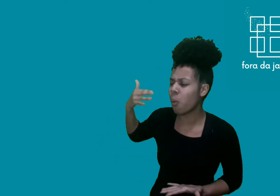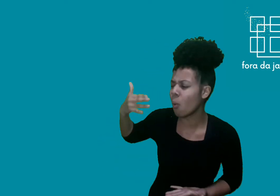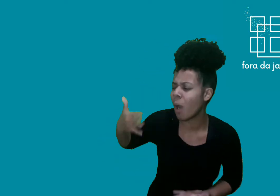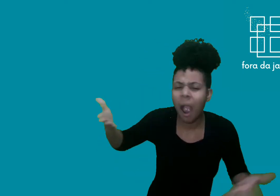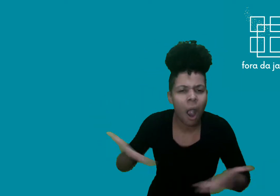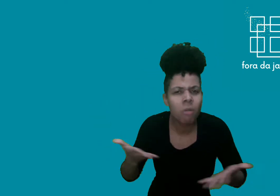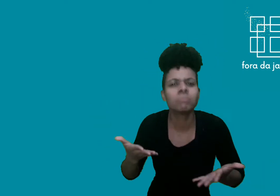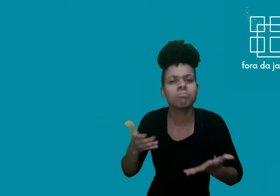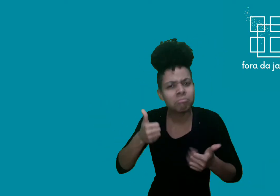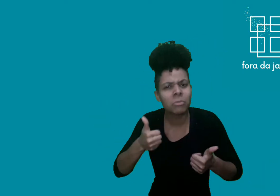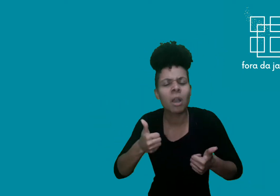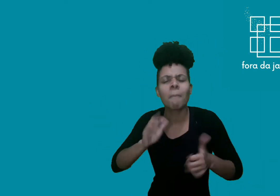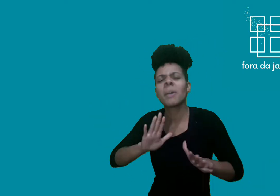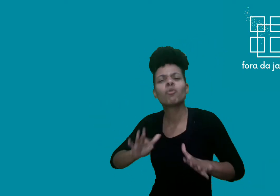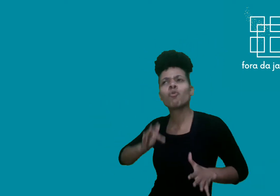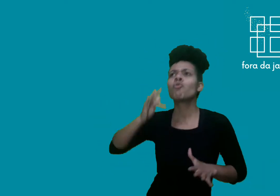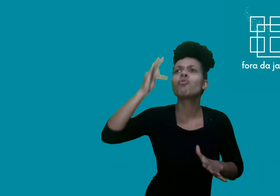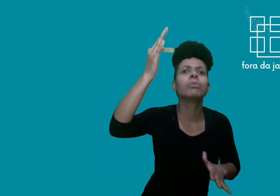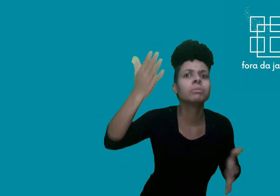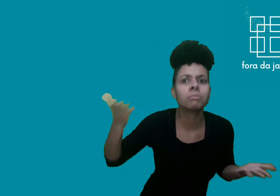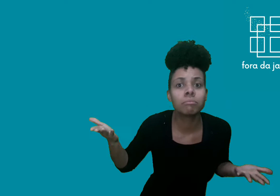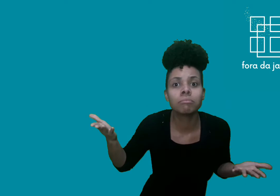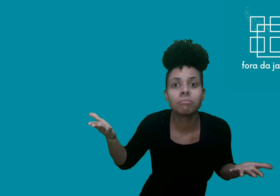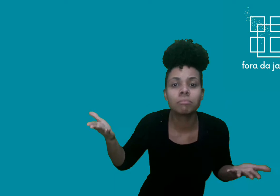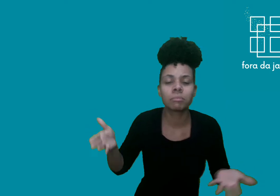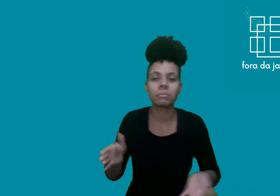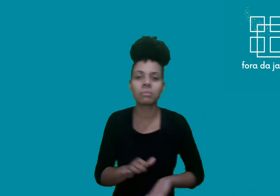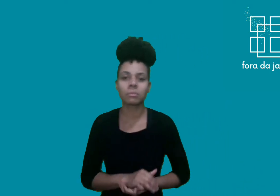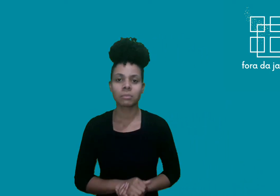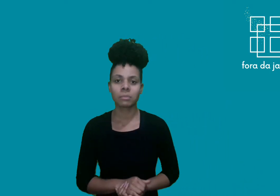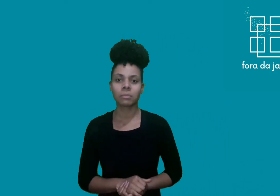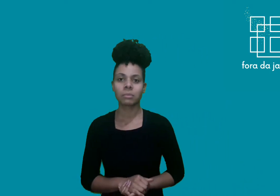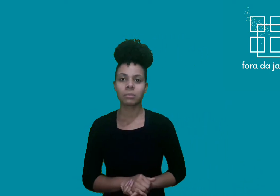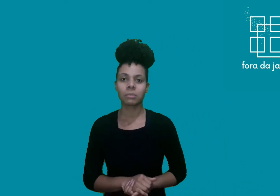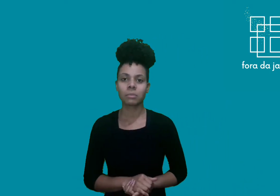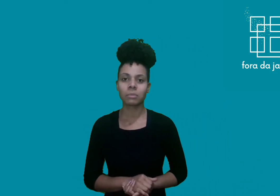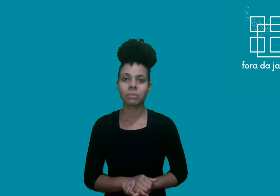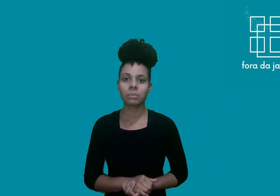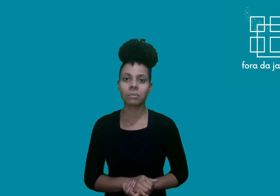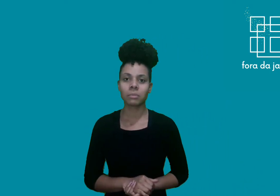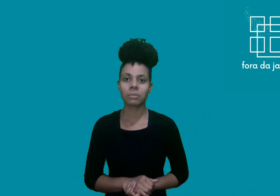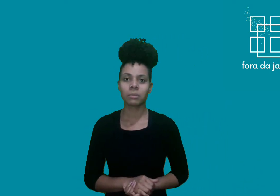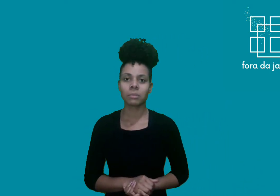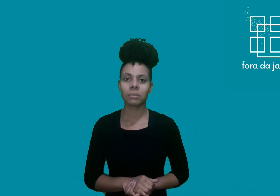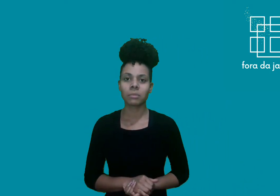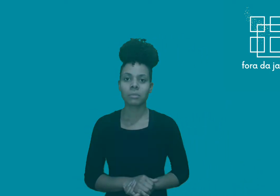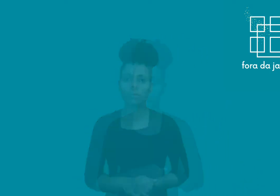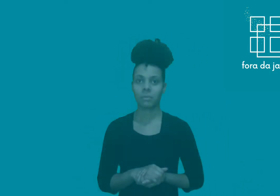né, nessa existência, né? O que nos faz ter vontade de viver as coisas. E a vida, na verdade, é uma